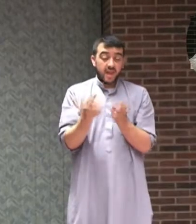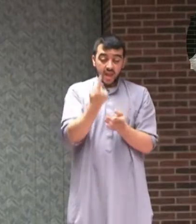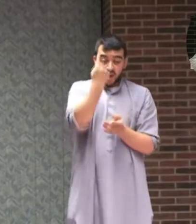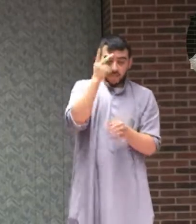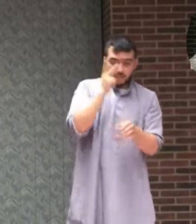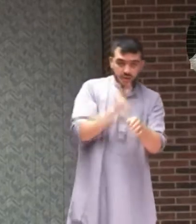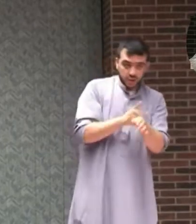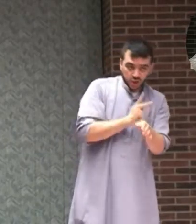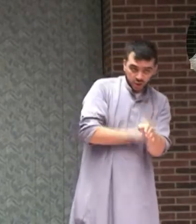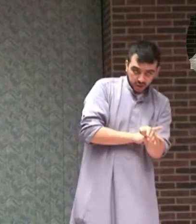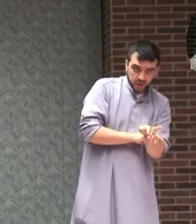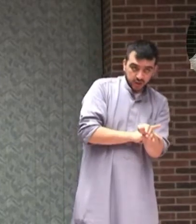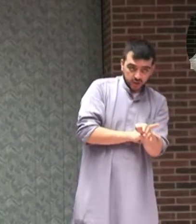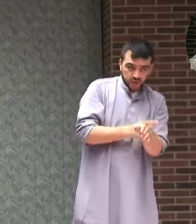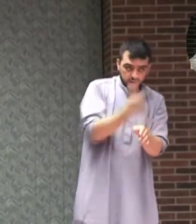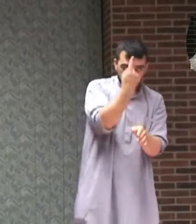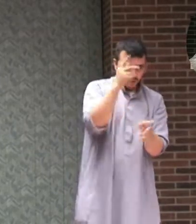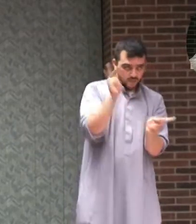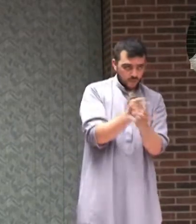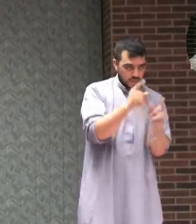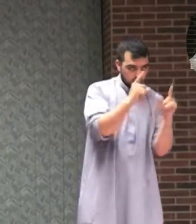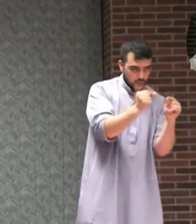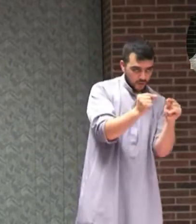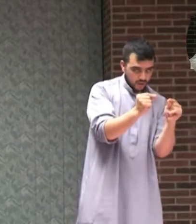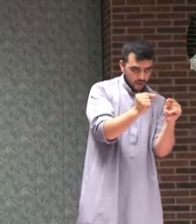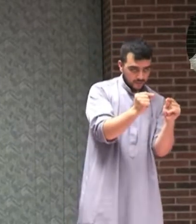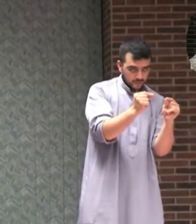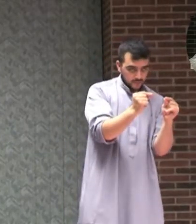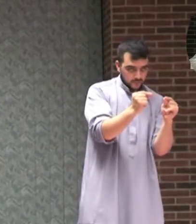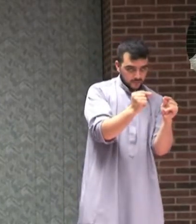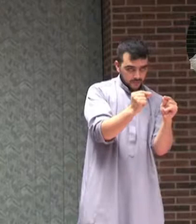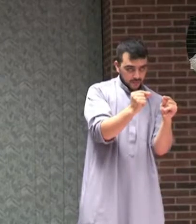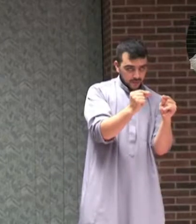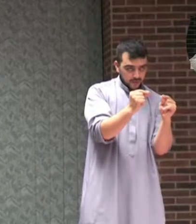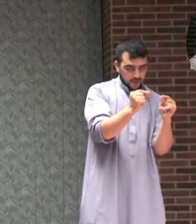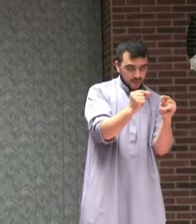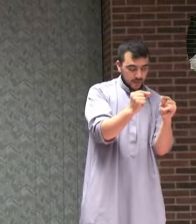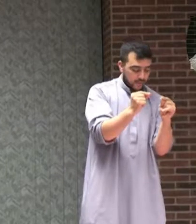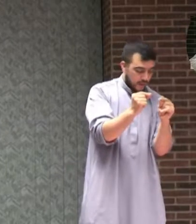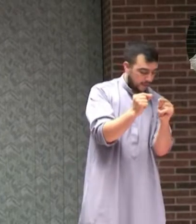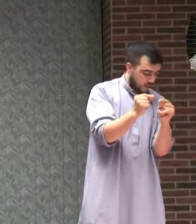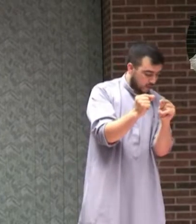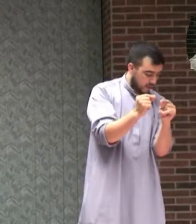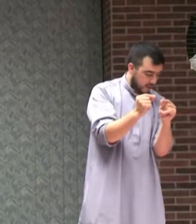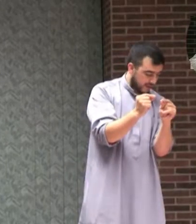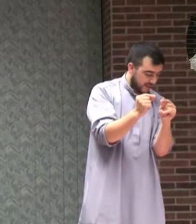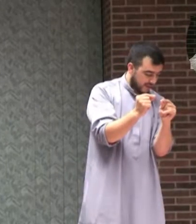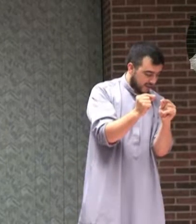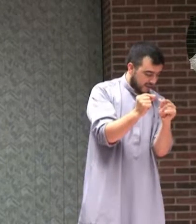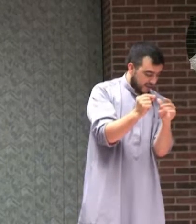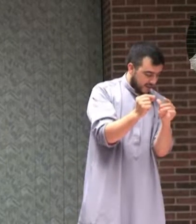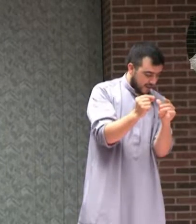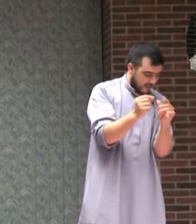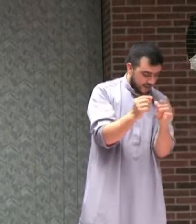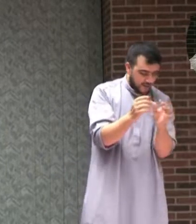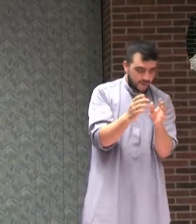Donc pour un péché commis, une hasanat fois 10 au minimum.